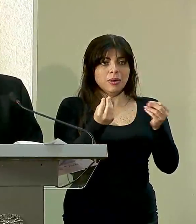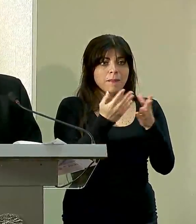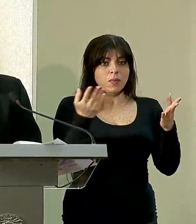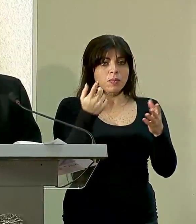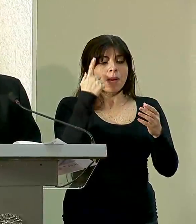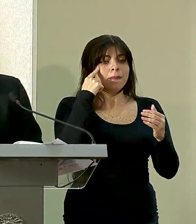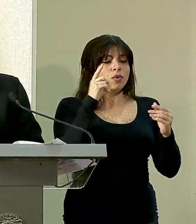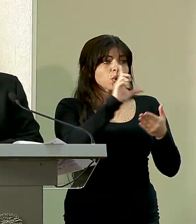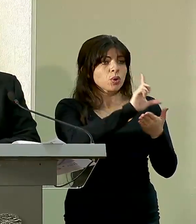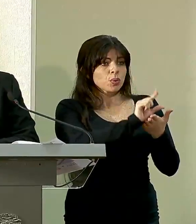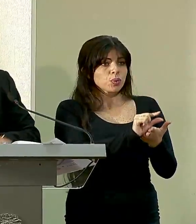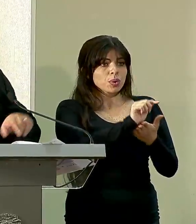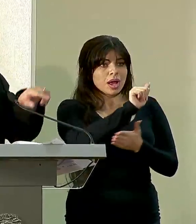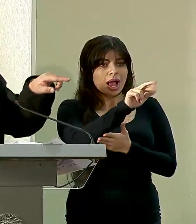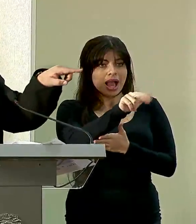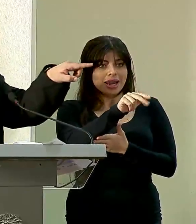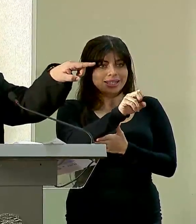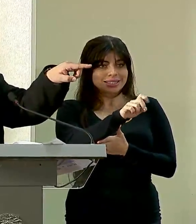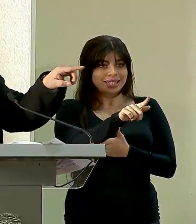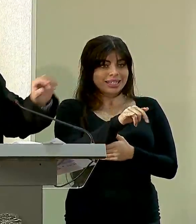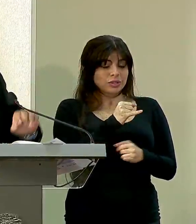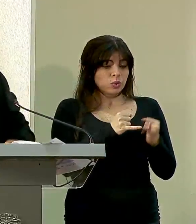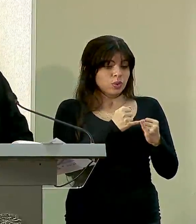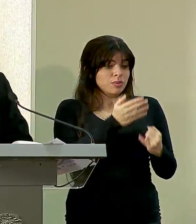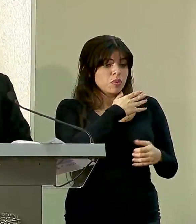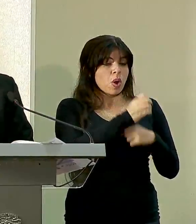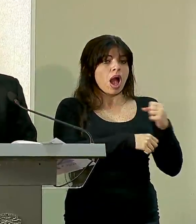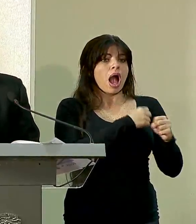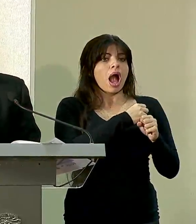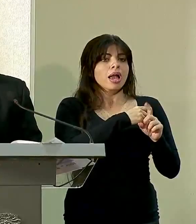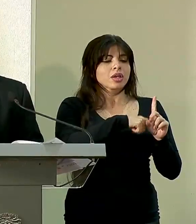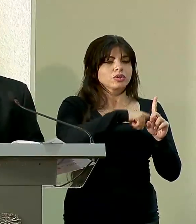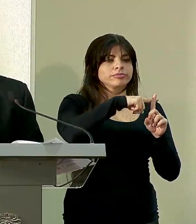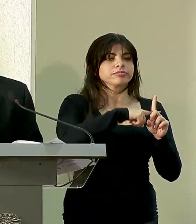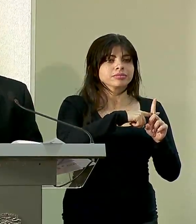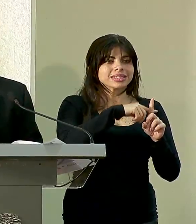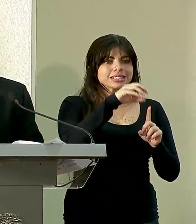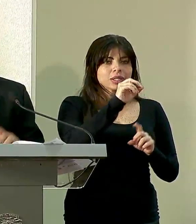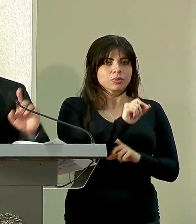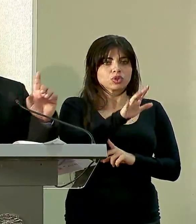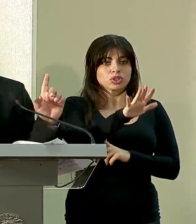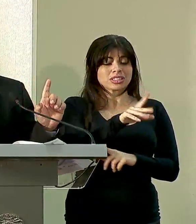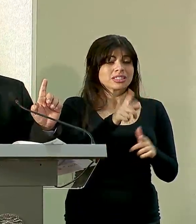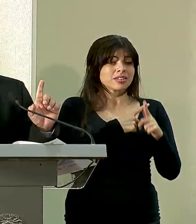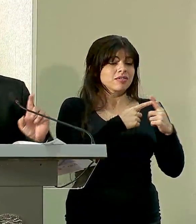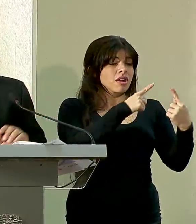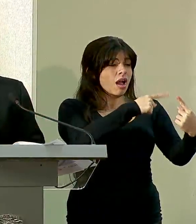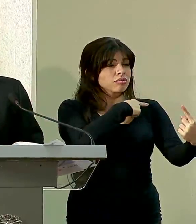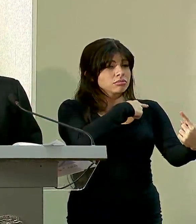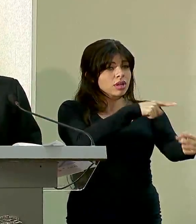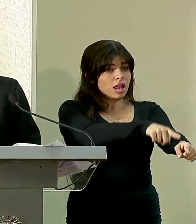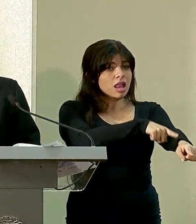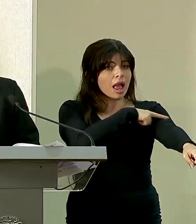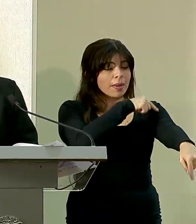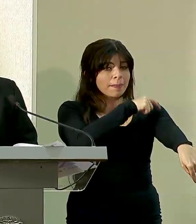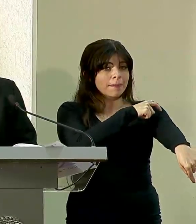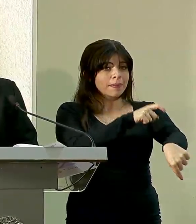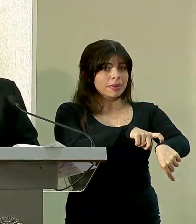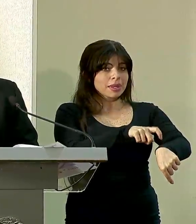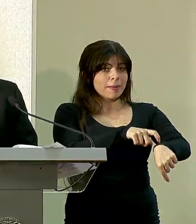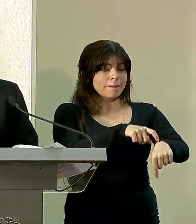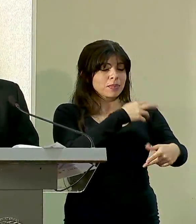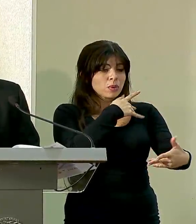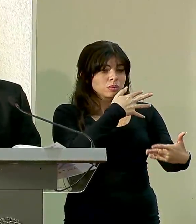de los aranceles, ¿verdad?, que en los últimos años tiende a estabilizarse en 0.5. Es decir, en el larguísimo plazo, lo que nos encontramos,